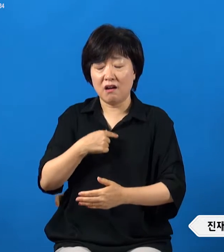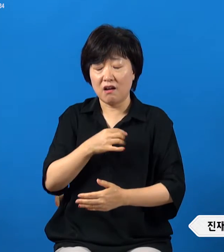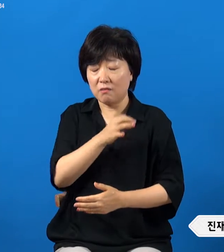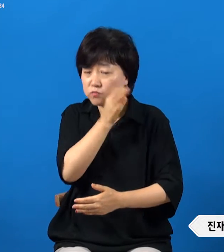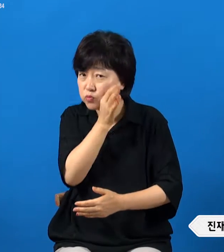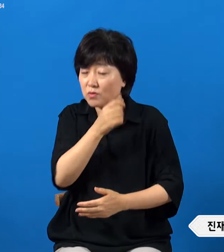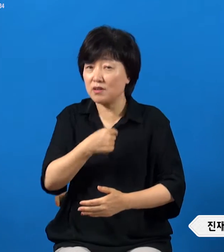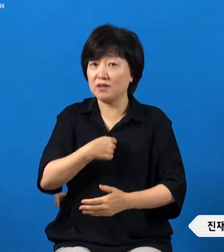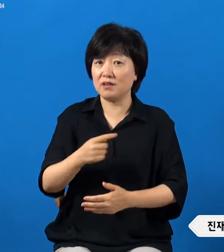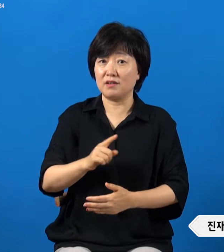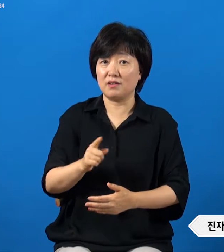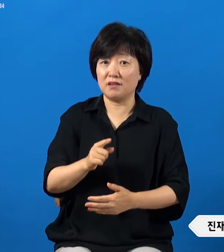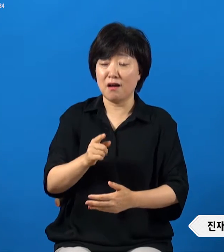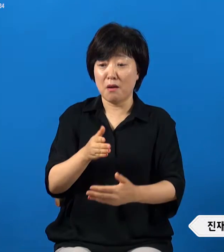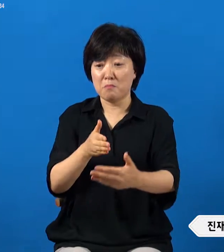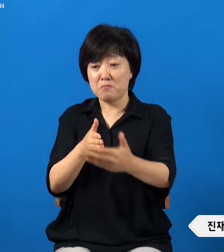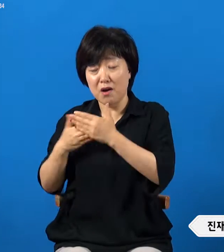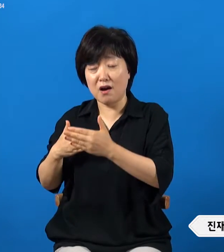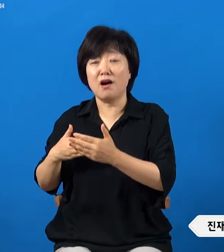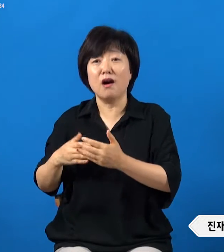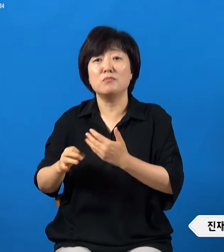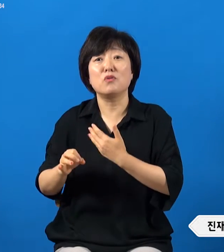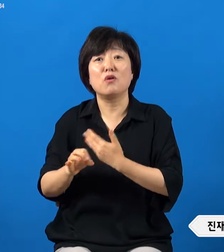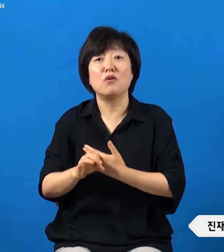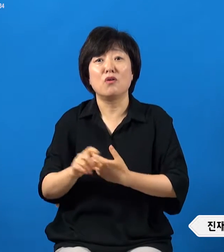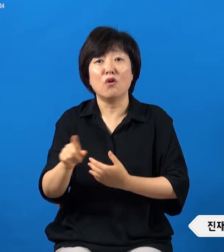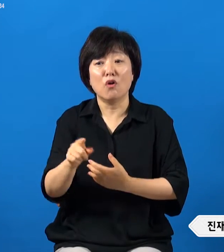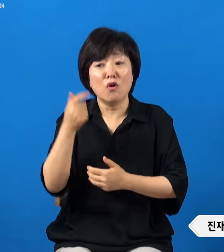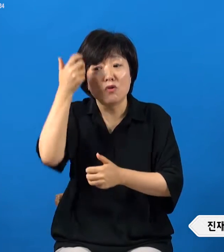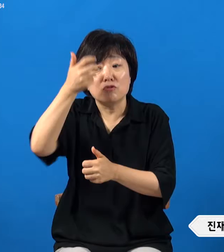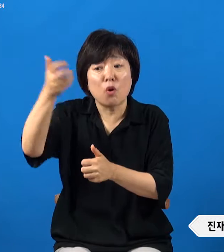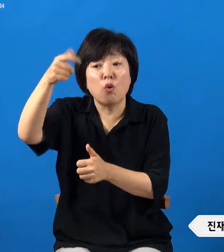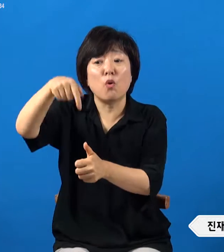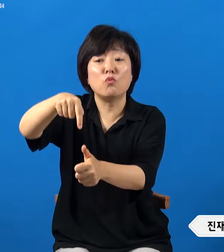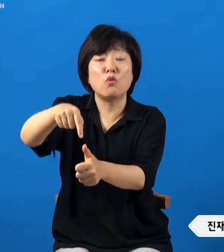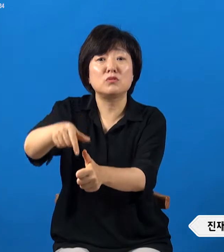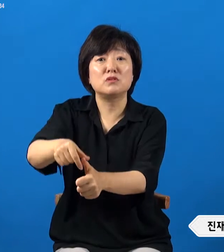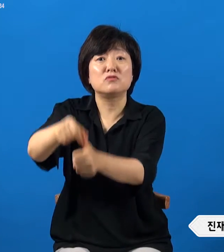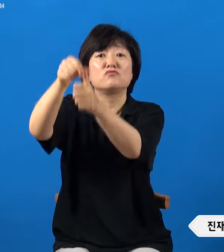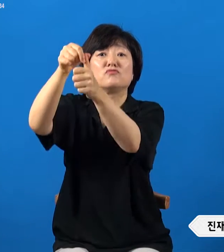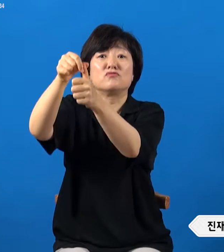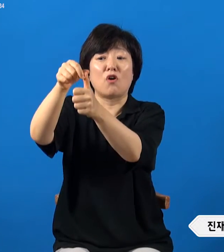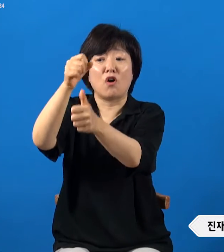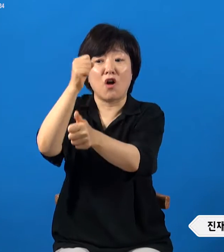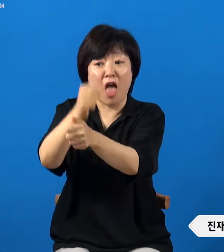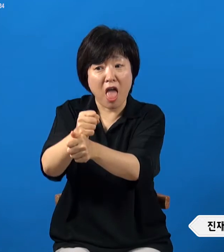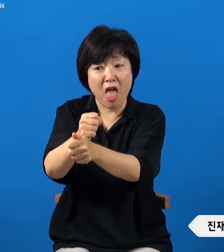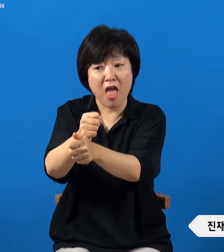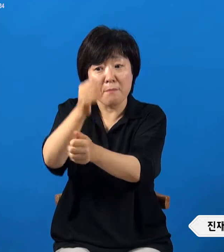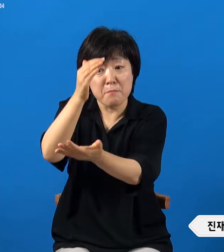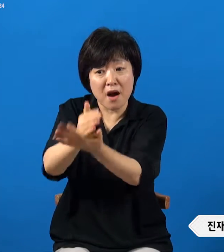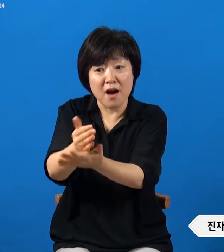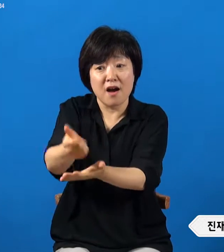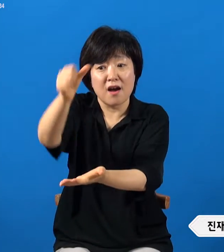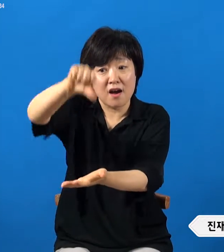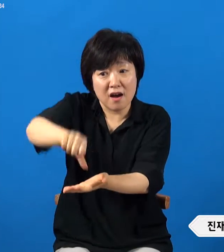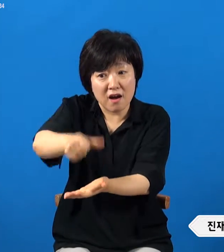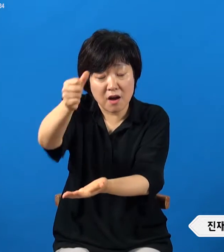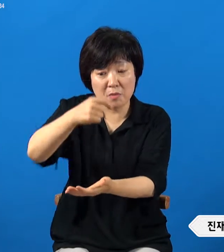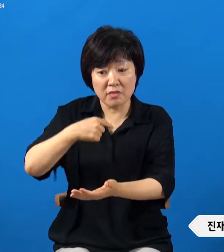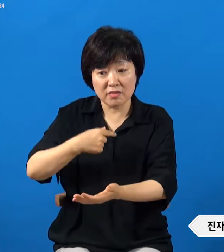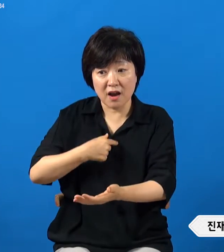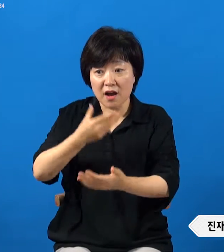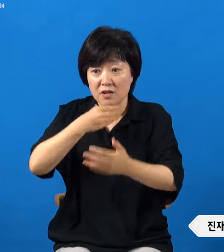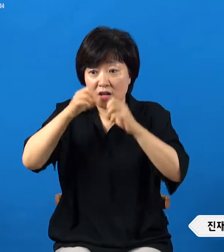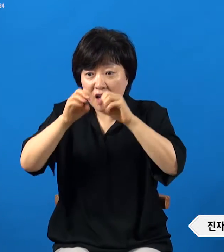창피하고 무안할까. 한 번의 창피가 그 사람의 영혼을 좌우한다면 그 창피는 충분한